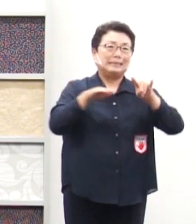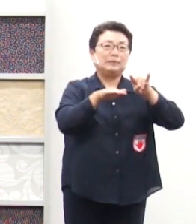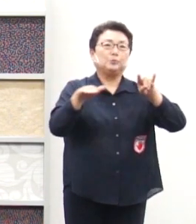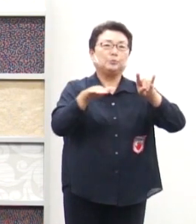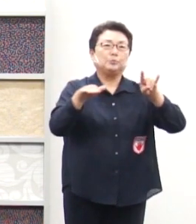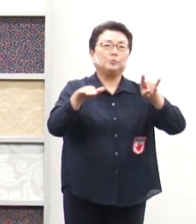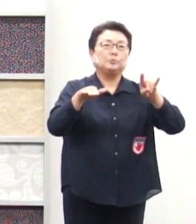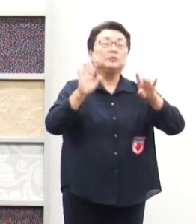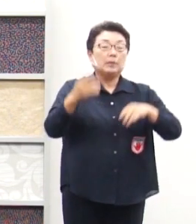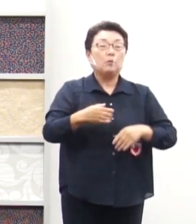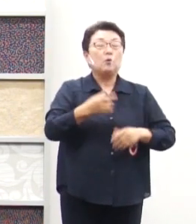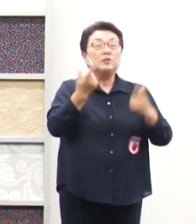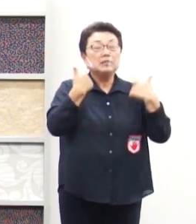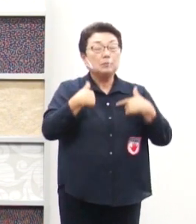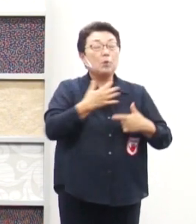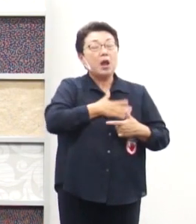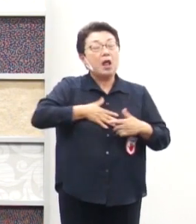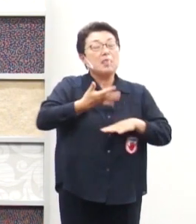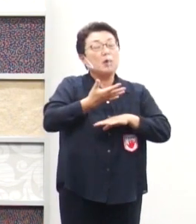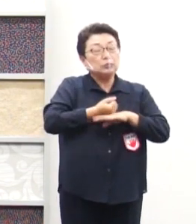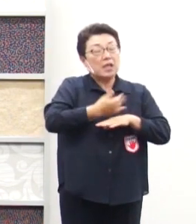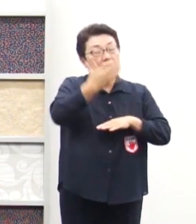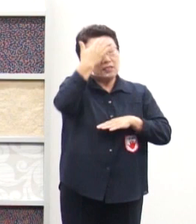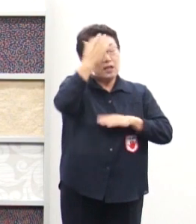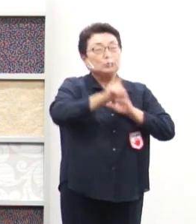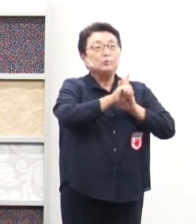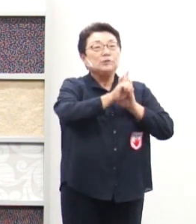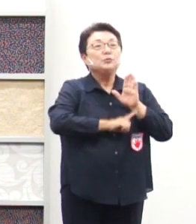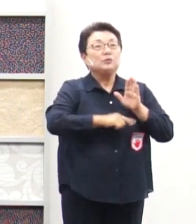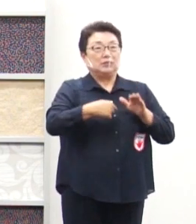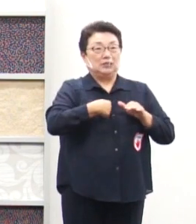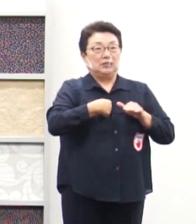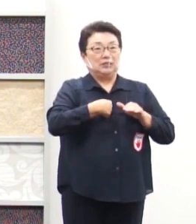平熱が低い方もいます。そういう意味では